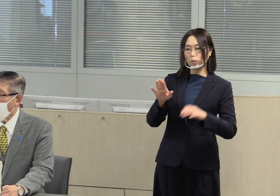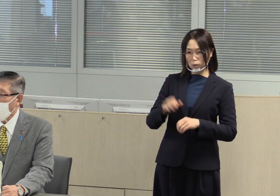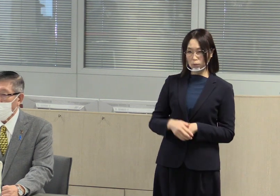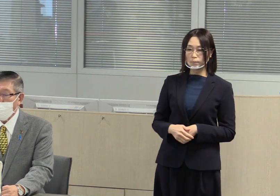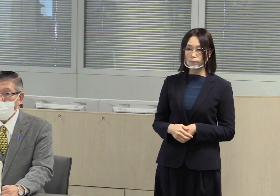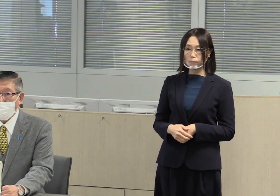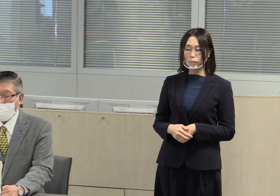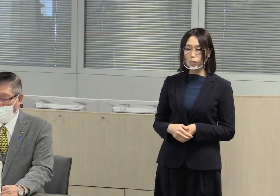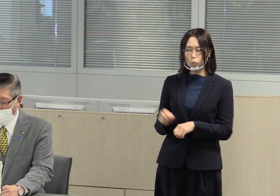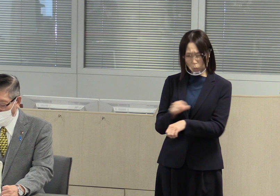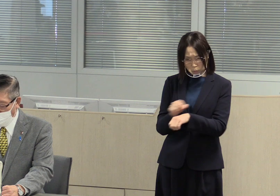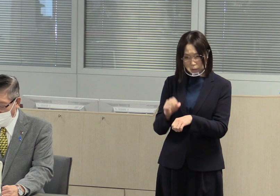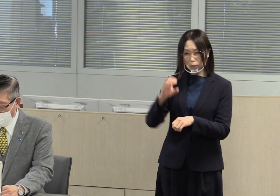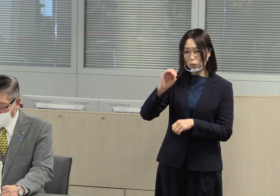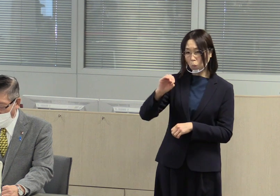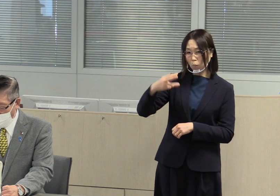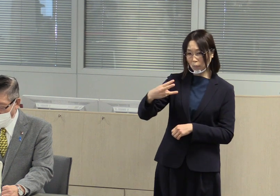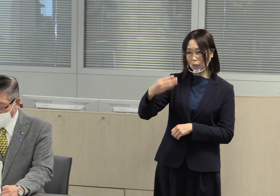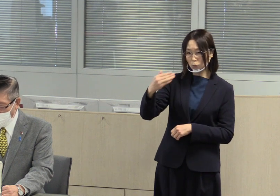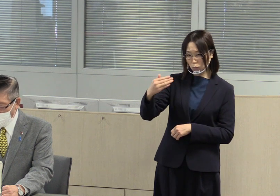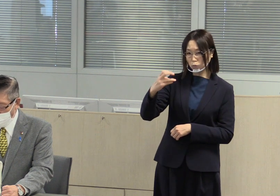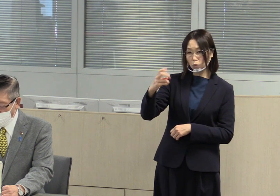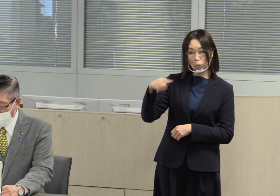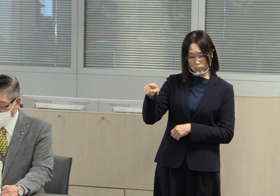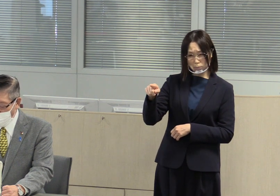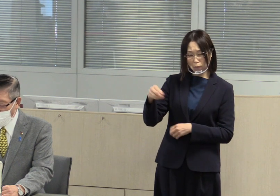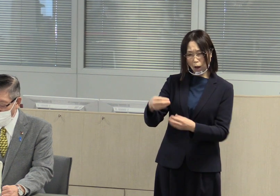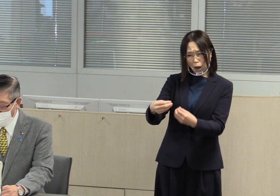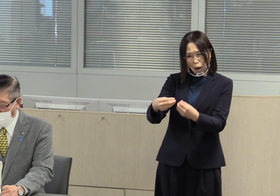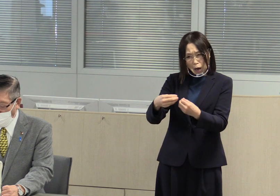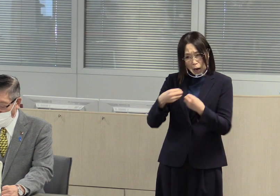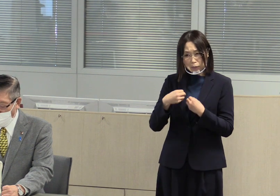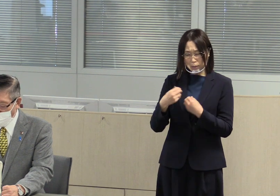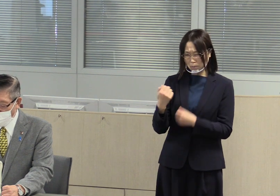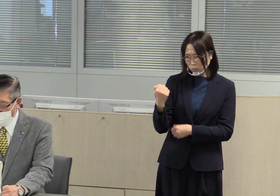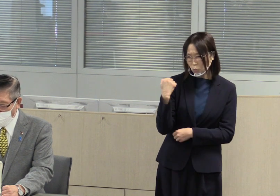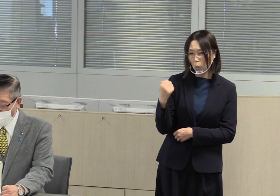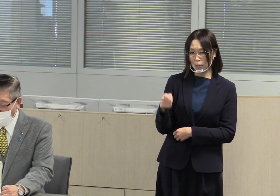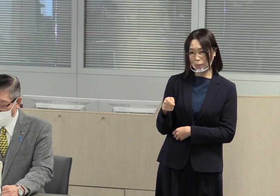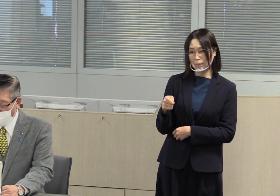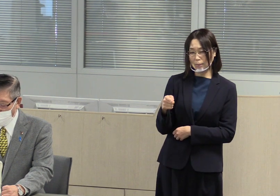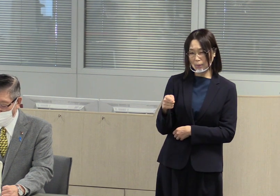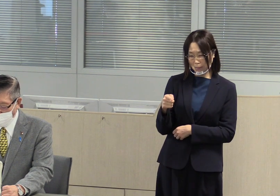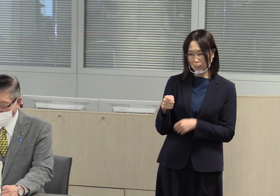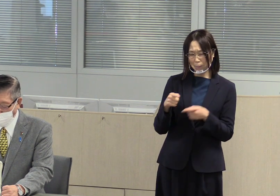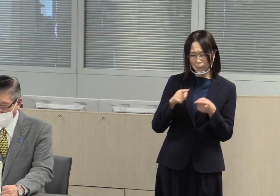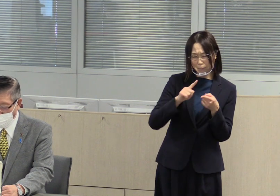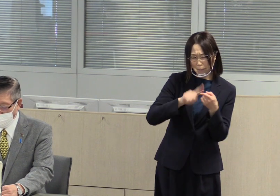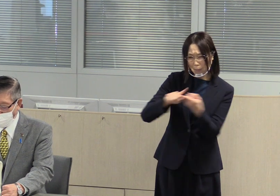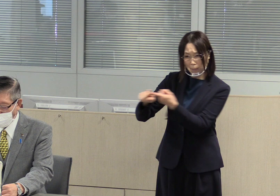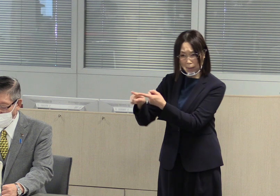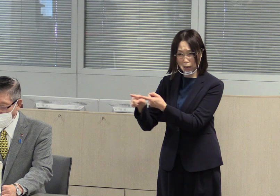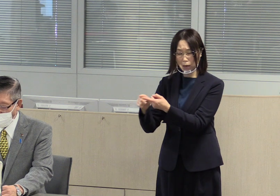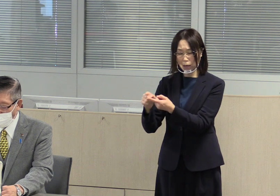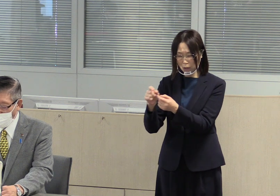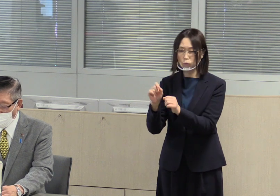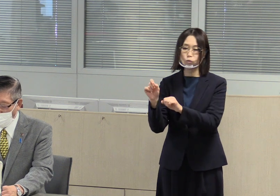特にオミクロン株は感染力が大変強いという強い特徴があるようでございます。